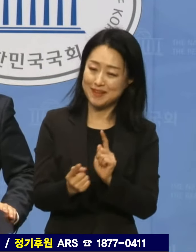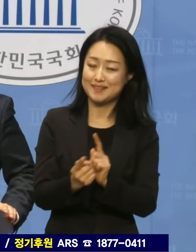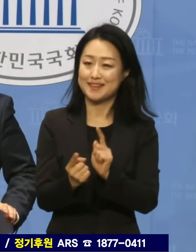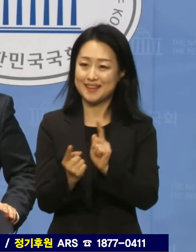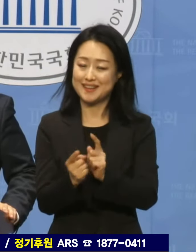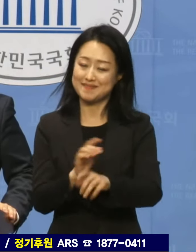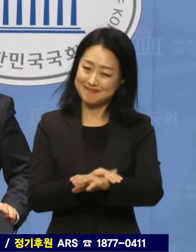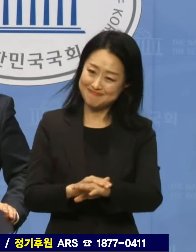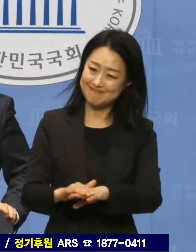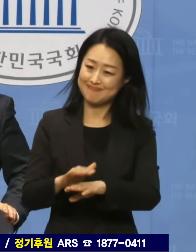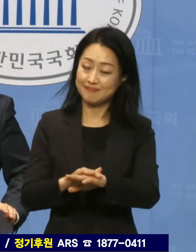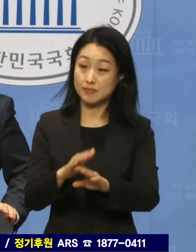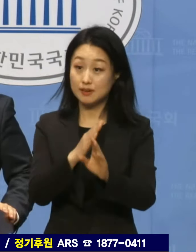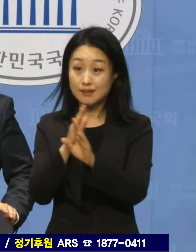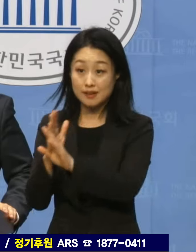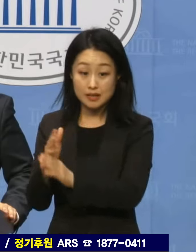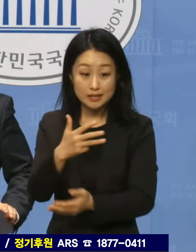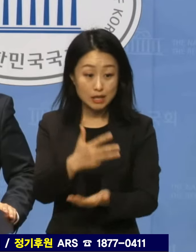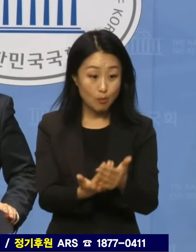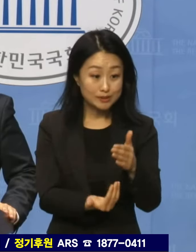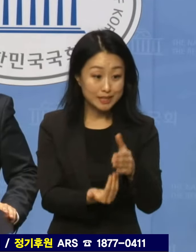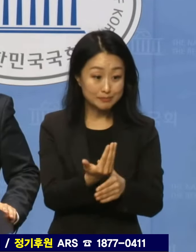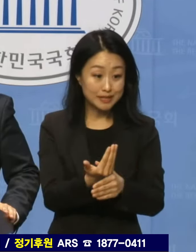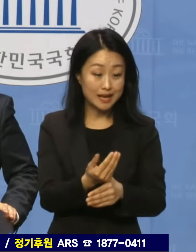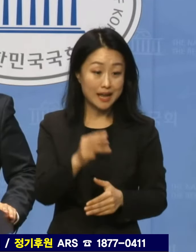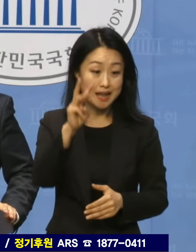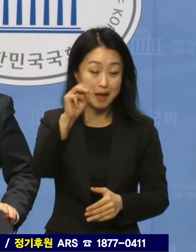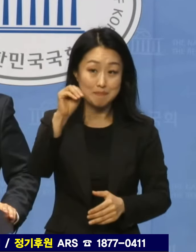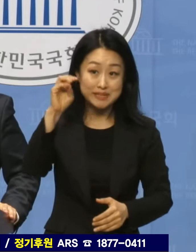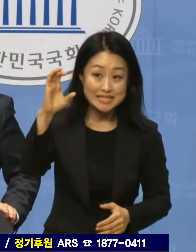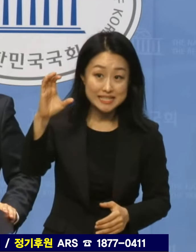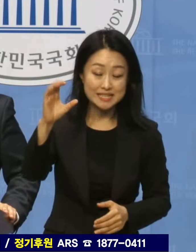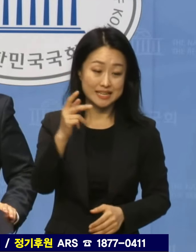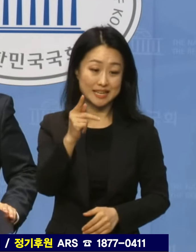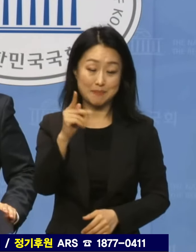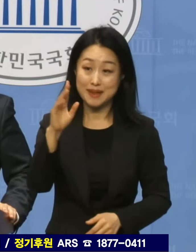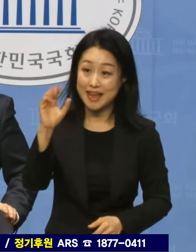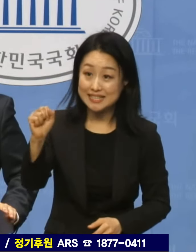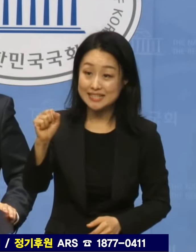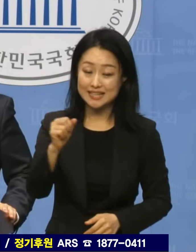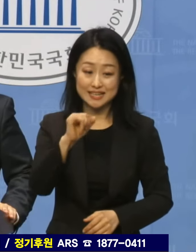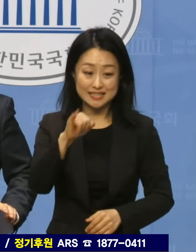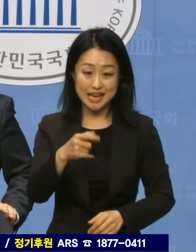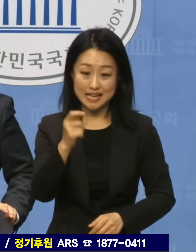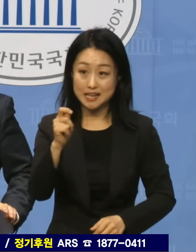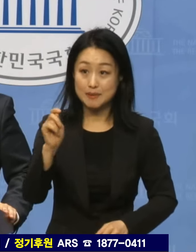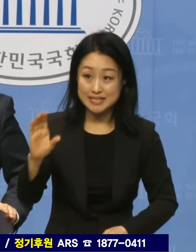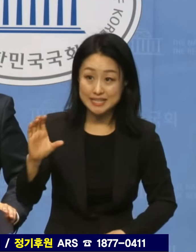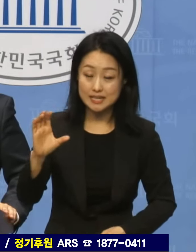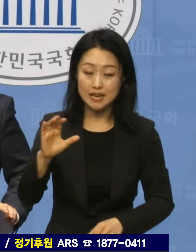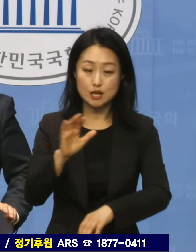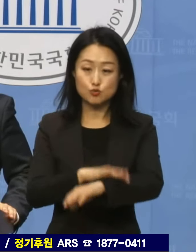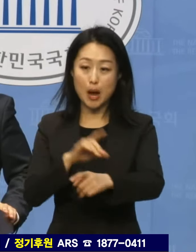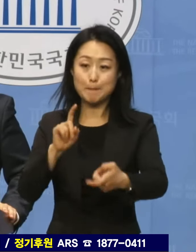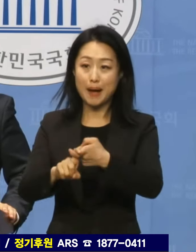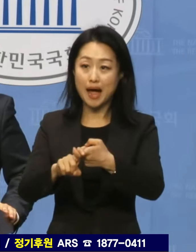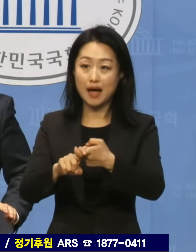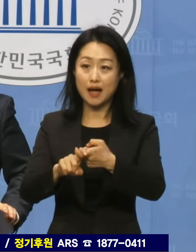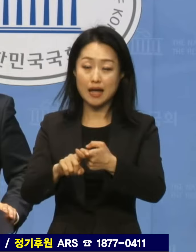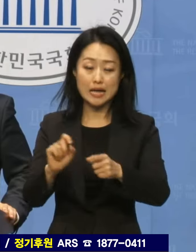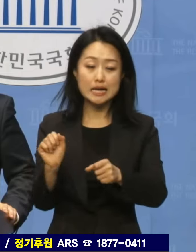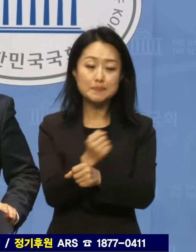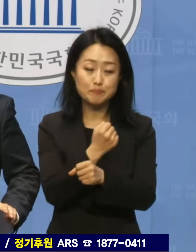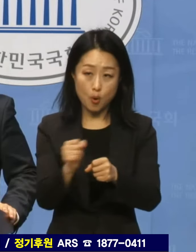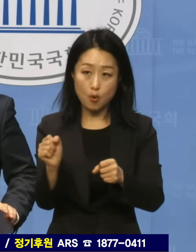뒤로는 이태원 참사가 MBC KBS JTBC 등 좌파 언론의